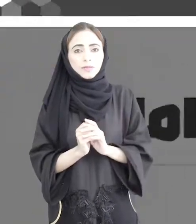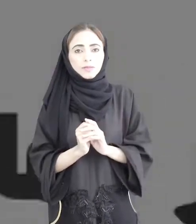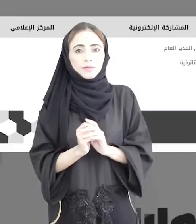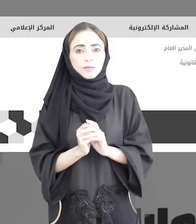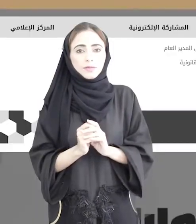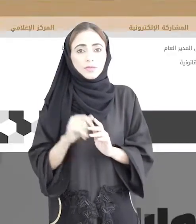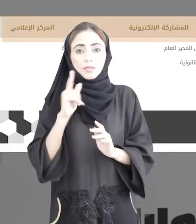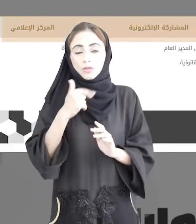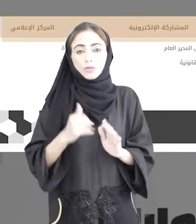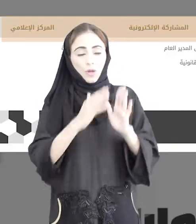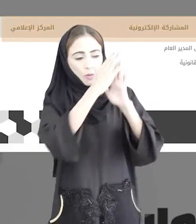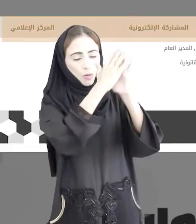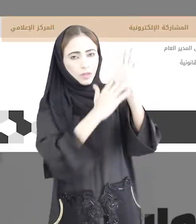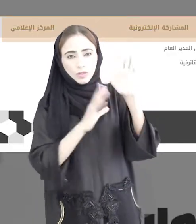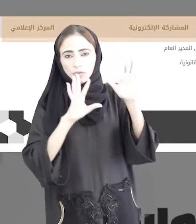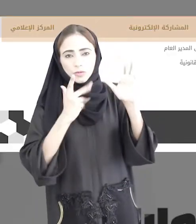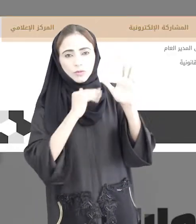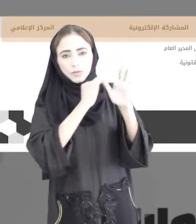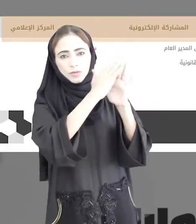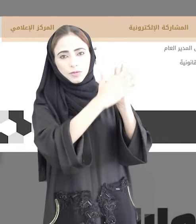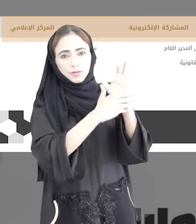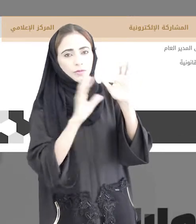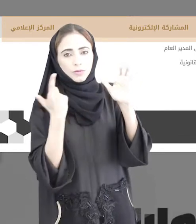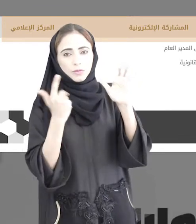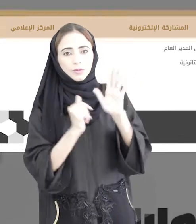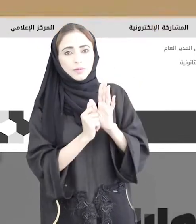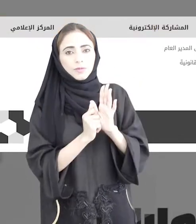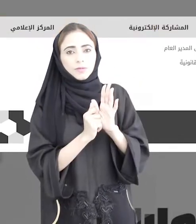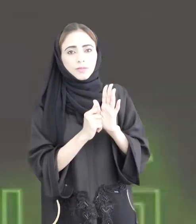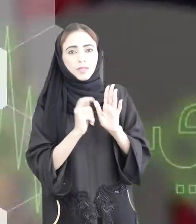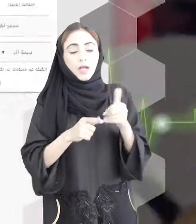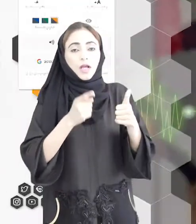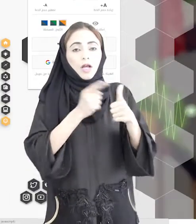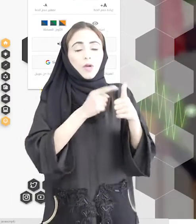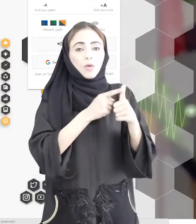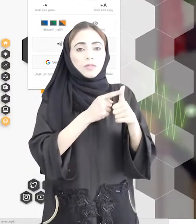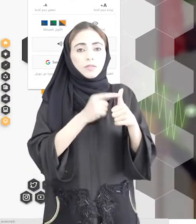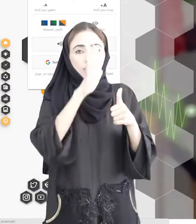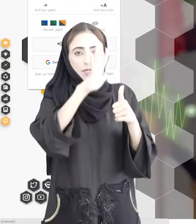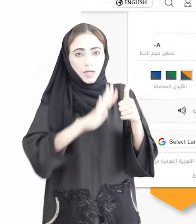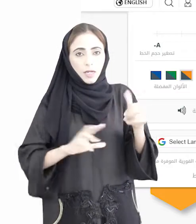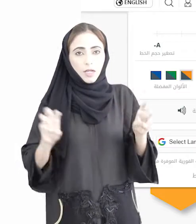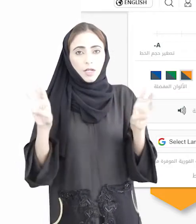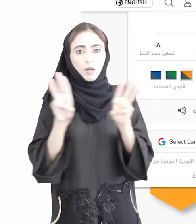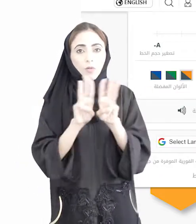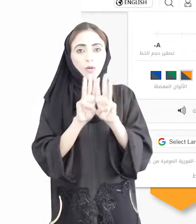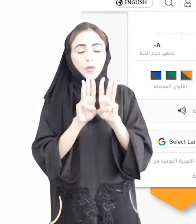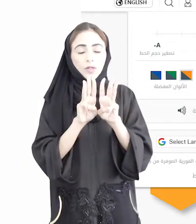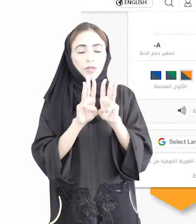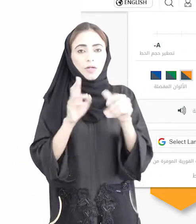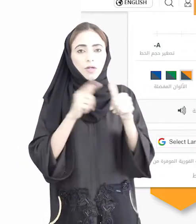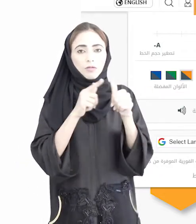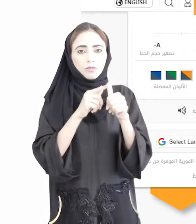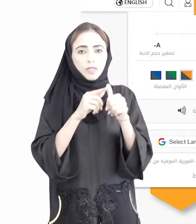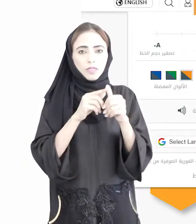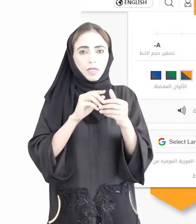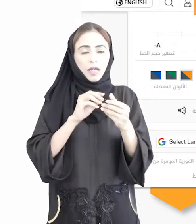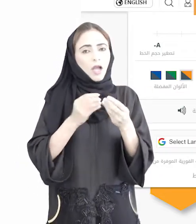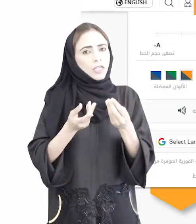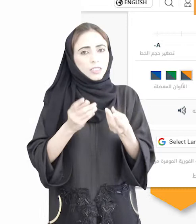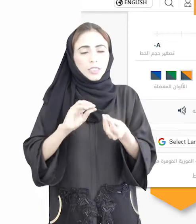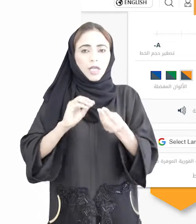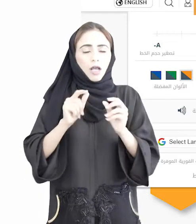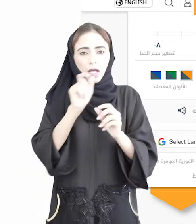القائمة الرئيسية، إعدادات الموقع حيث يمكنكم تغيير حجم الخط وألوان الموقع،